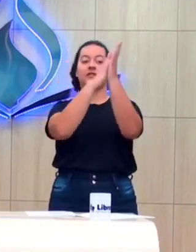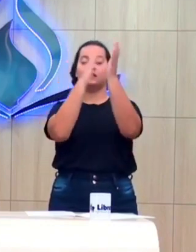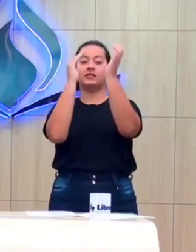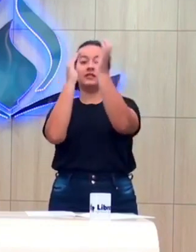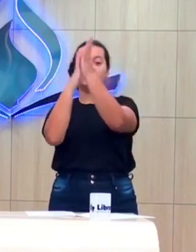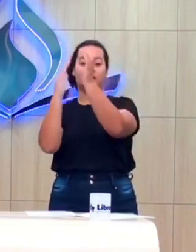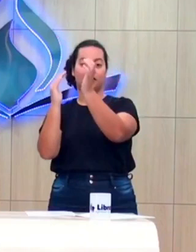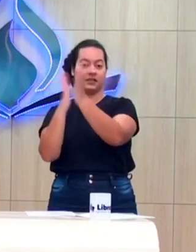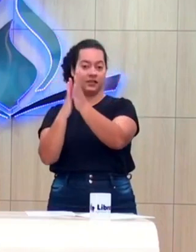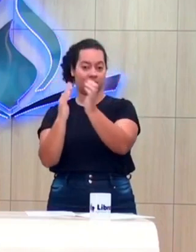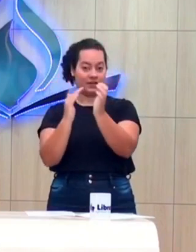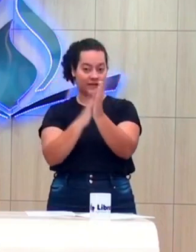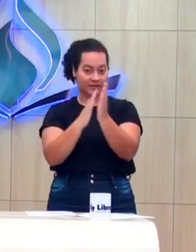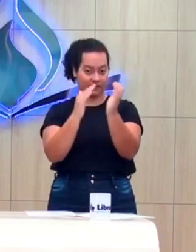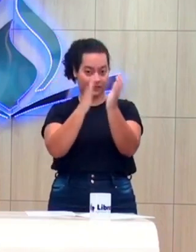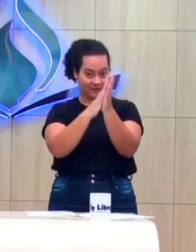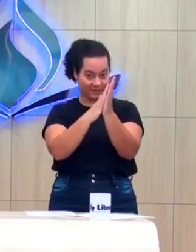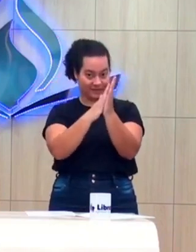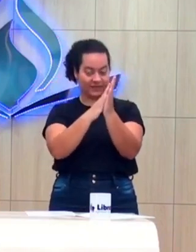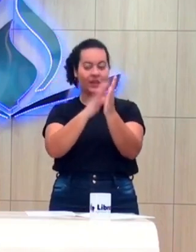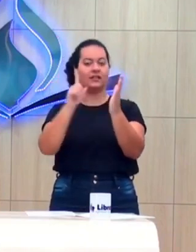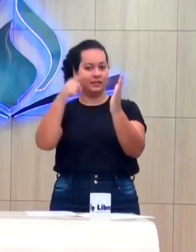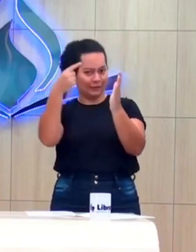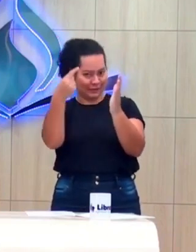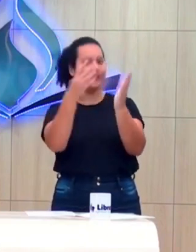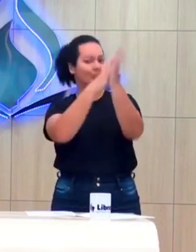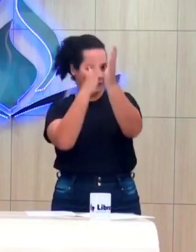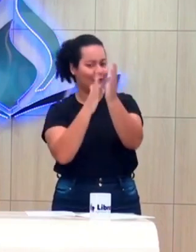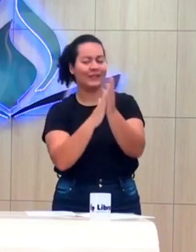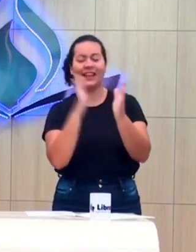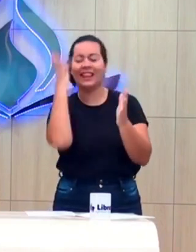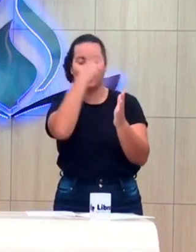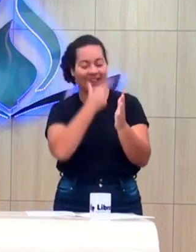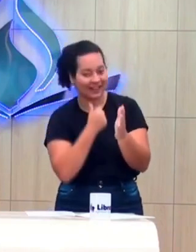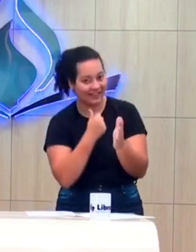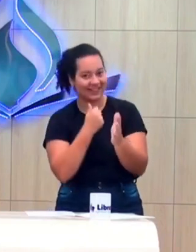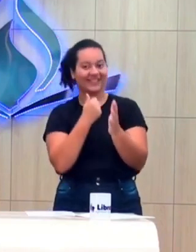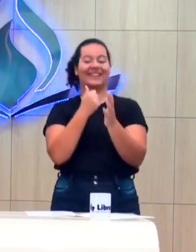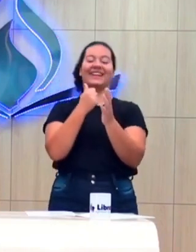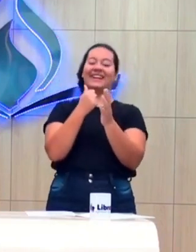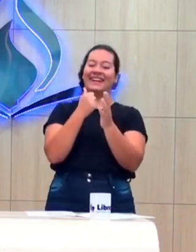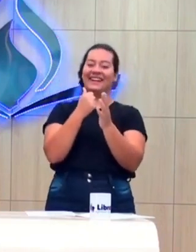Louvor. Logo teremos um louvor lindo.